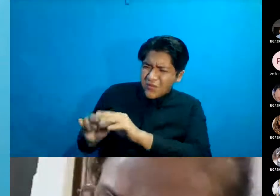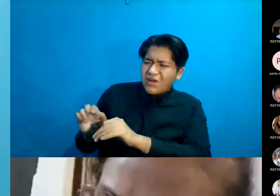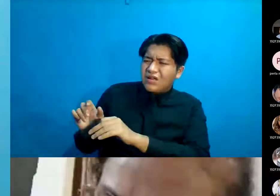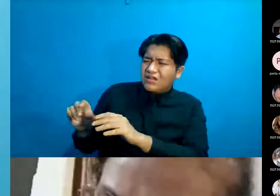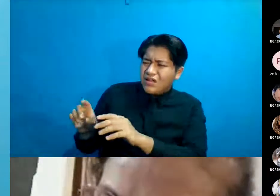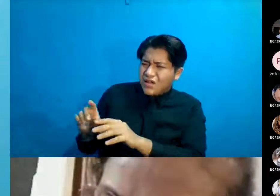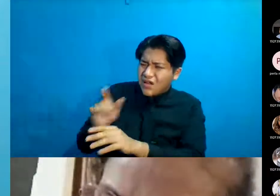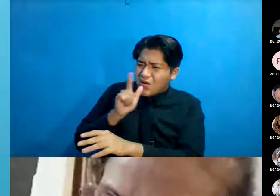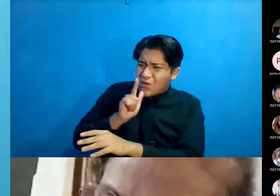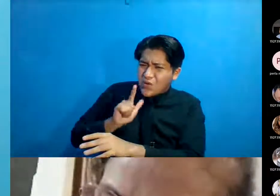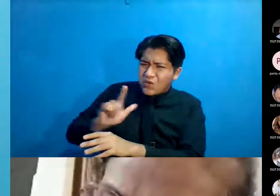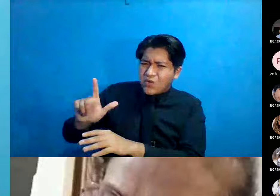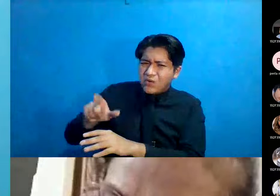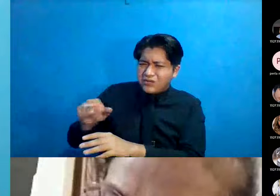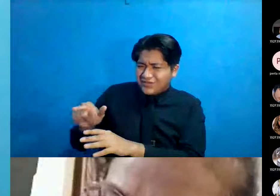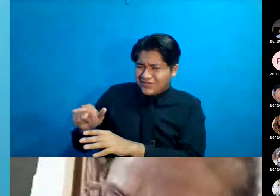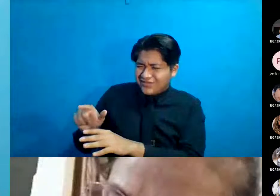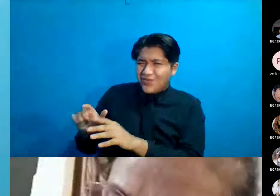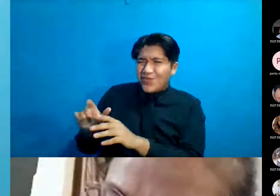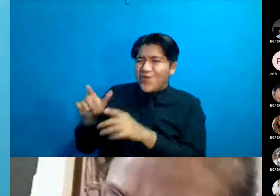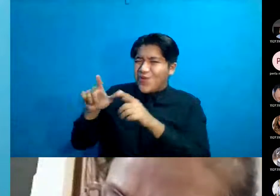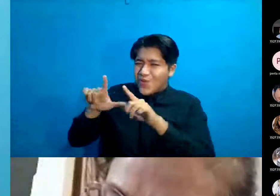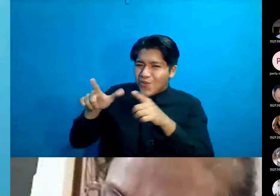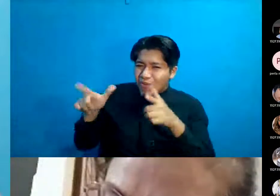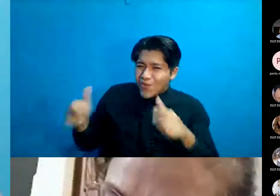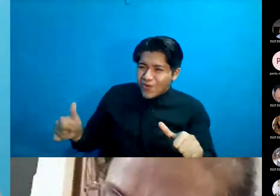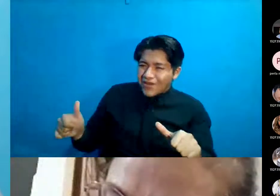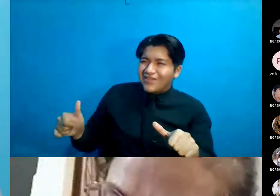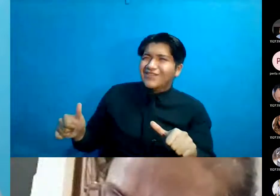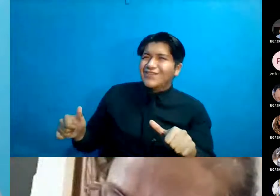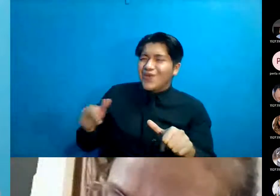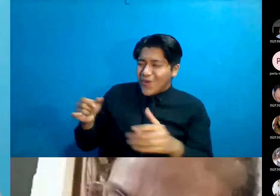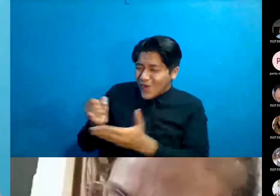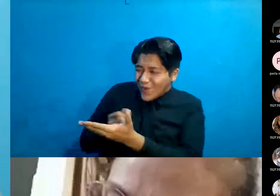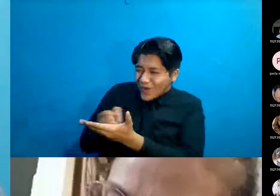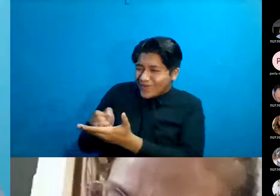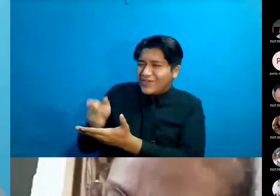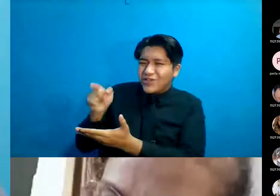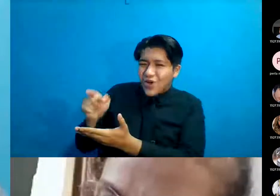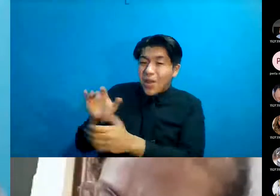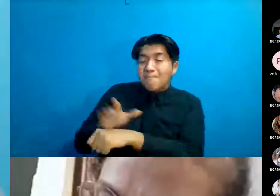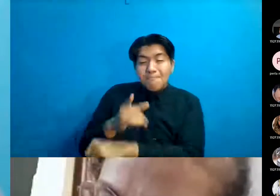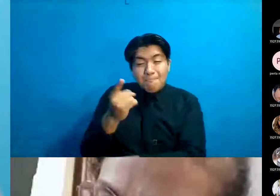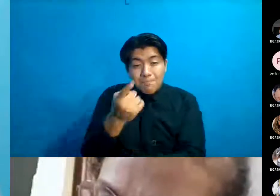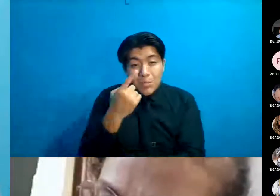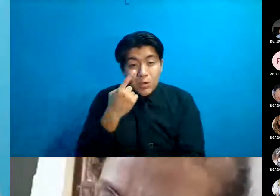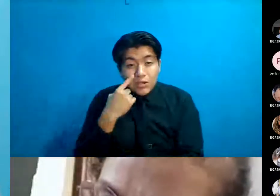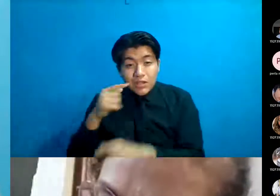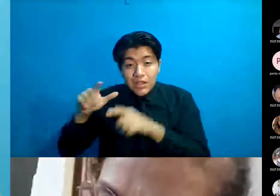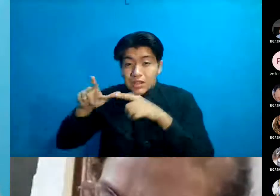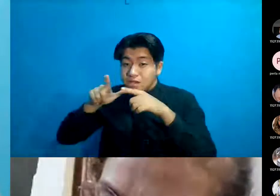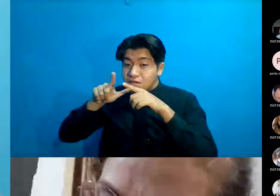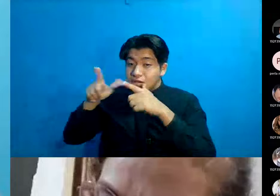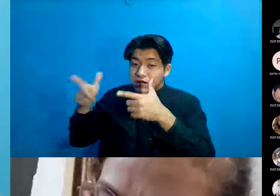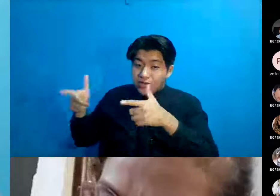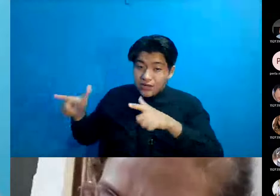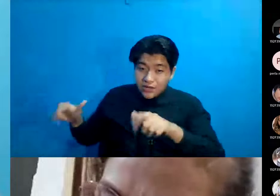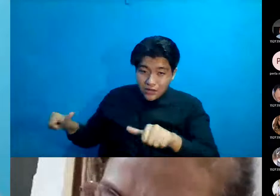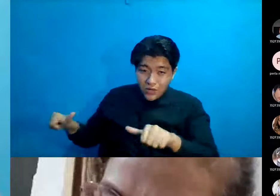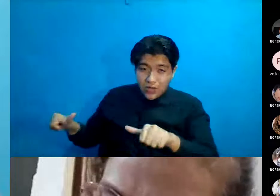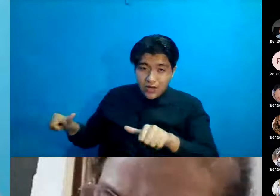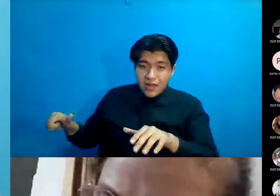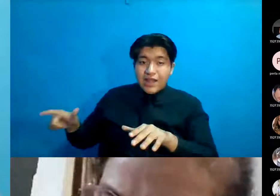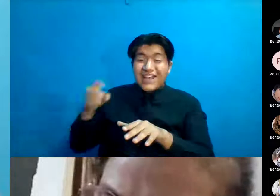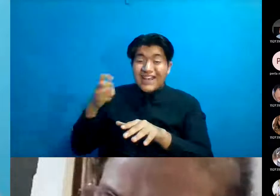son códigos lingüísticos, en este caso jurídicos, porque el lenguaje es la facultad humana